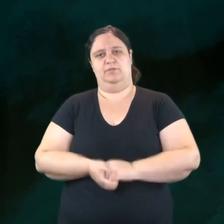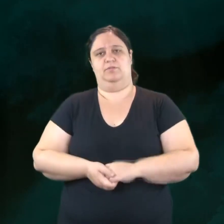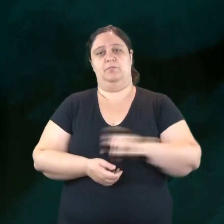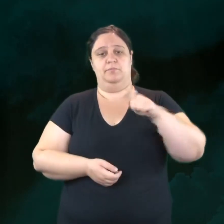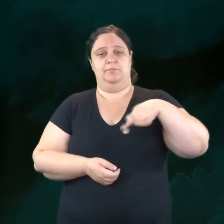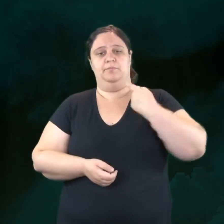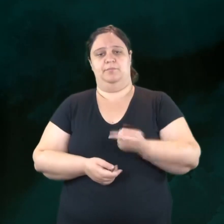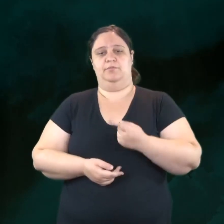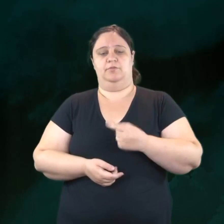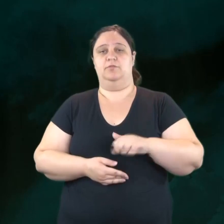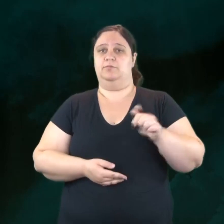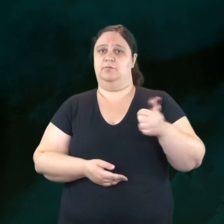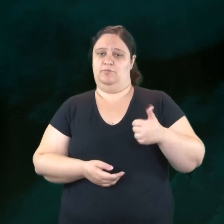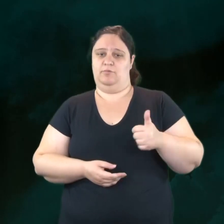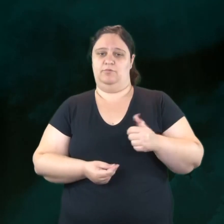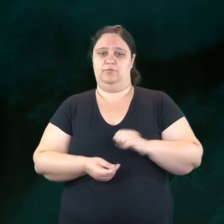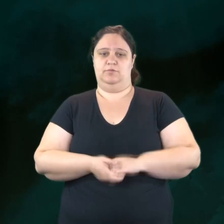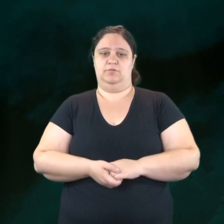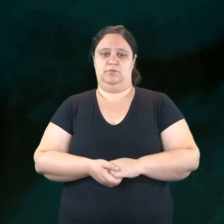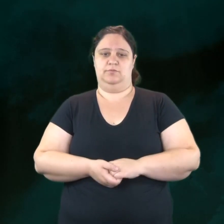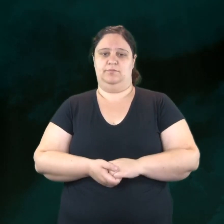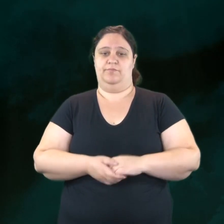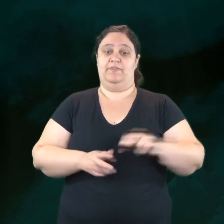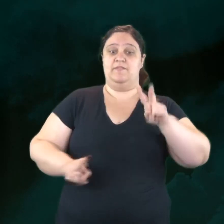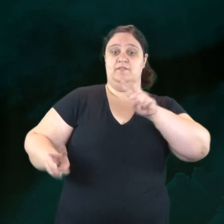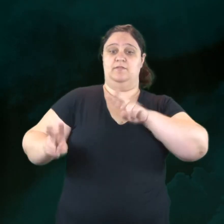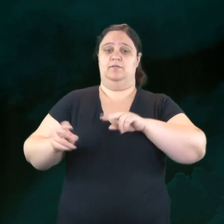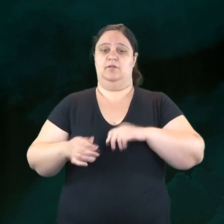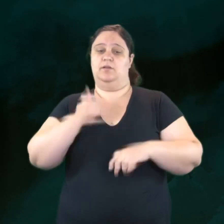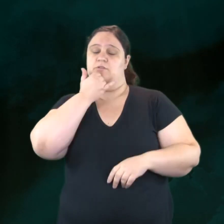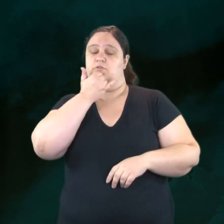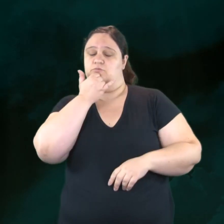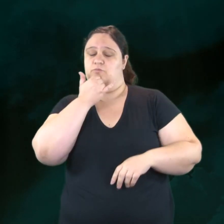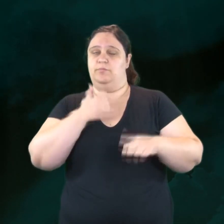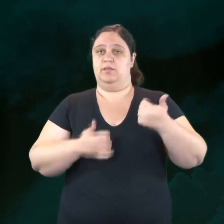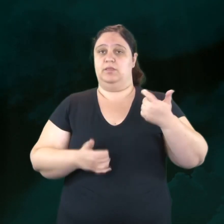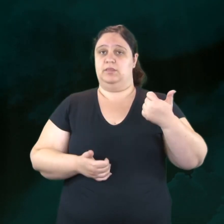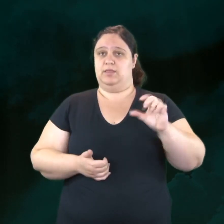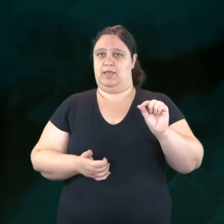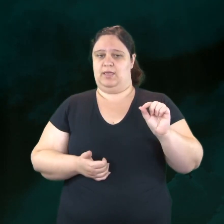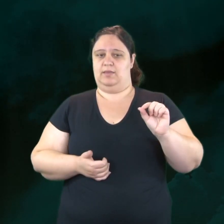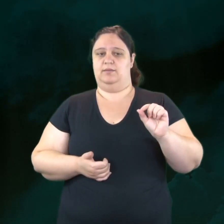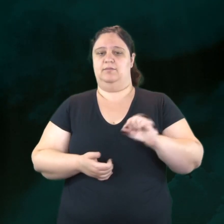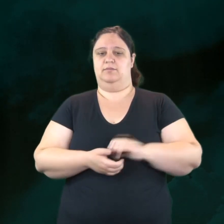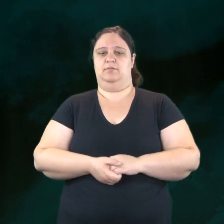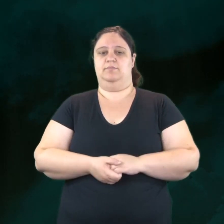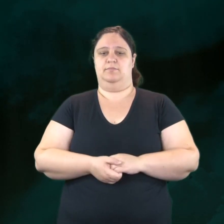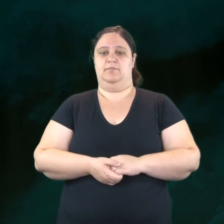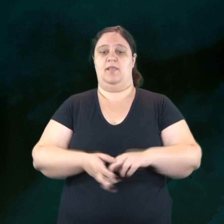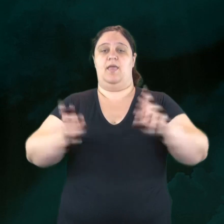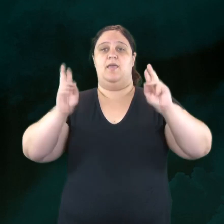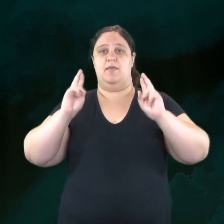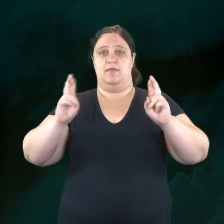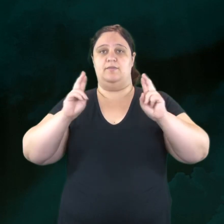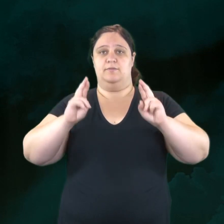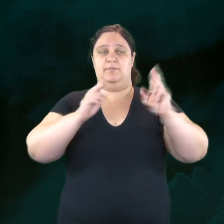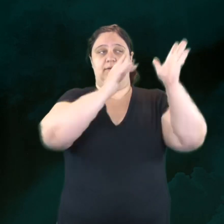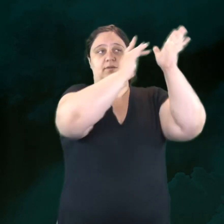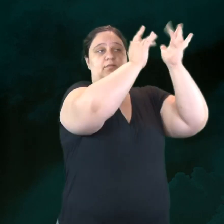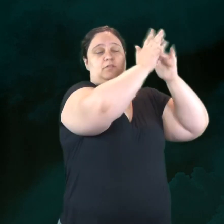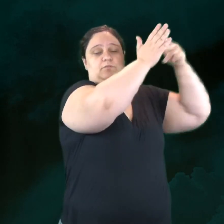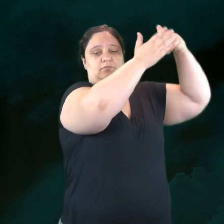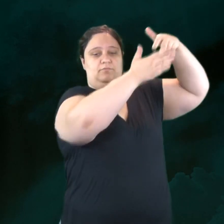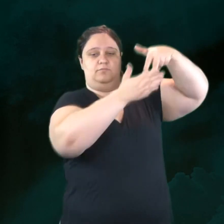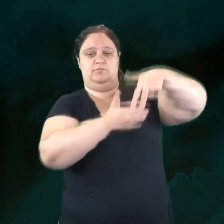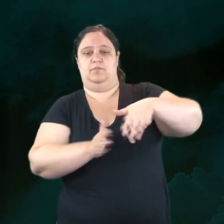é ponto 11, vigilância, ponto 10, a esperança da vinda do Senhor. Capítulo 4, versículo